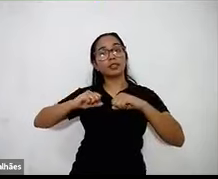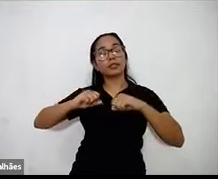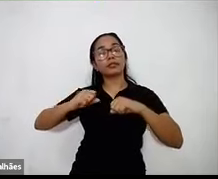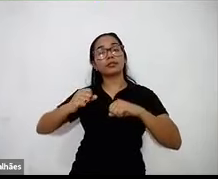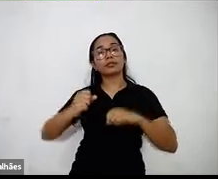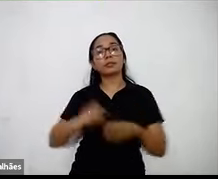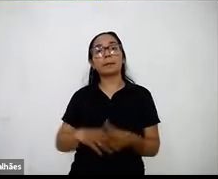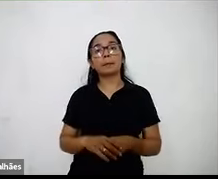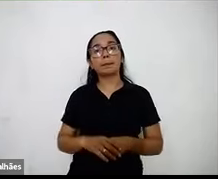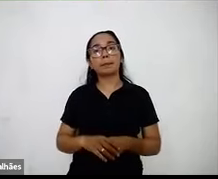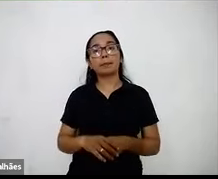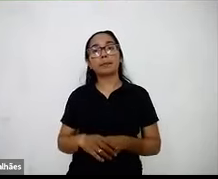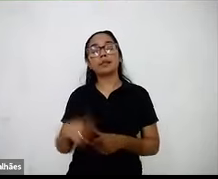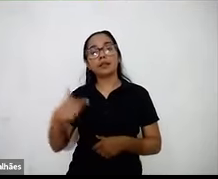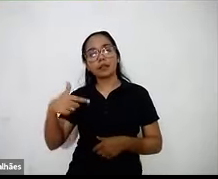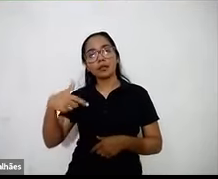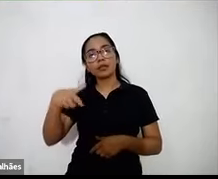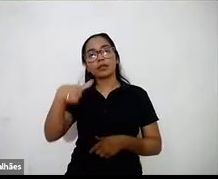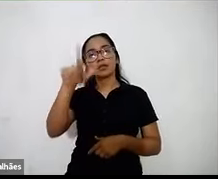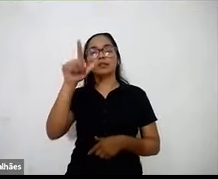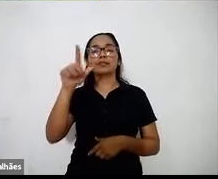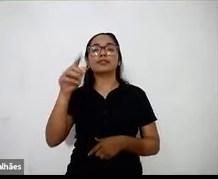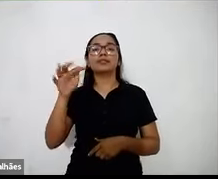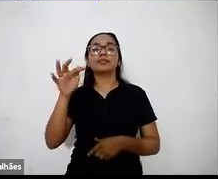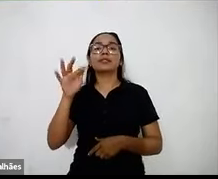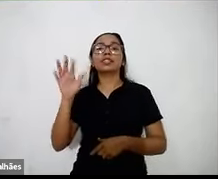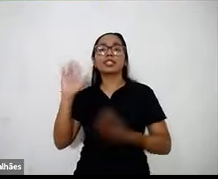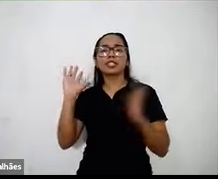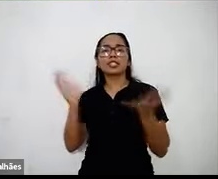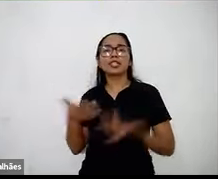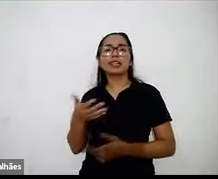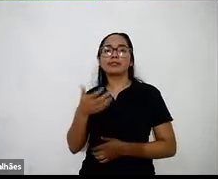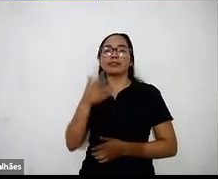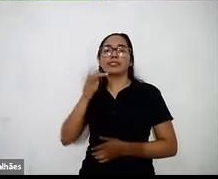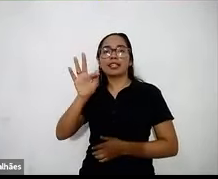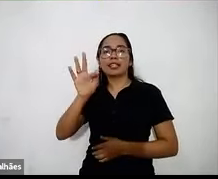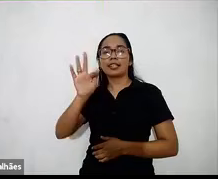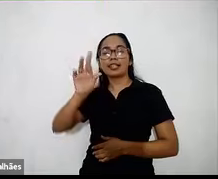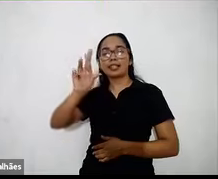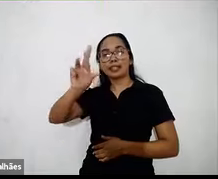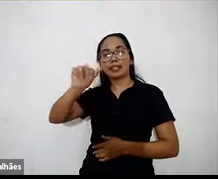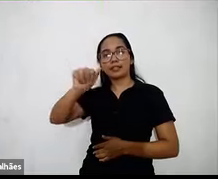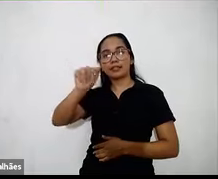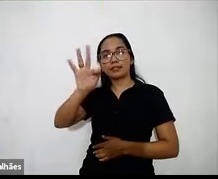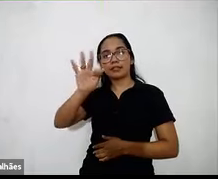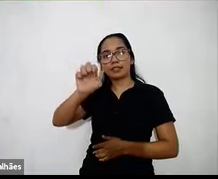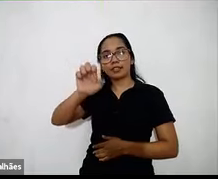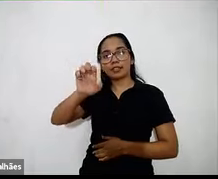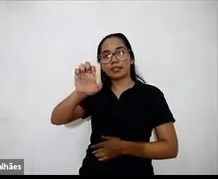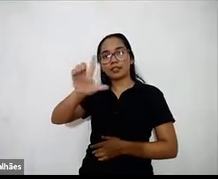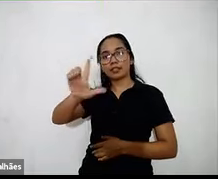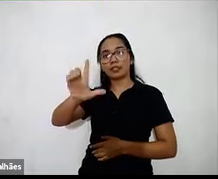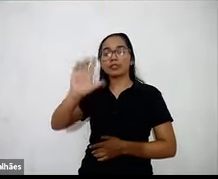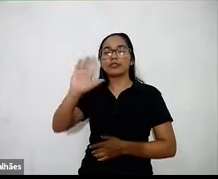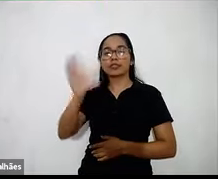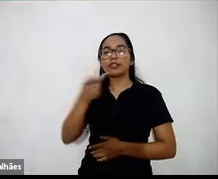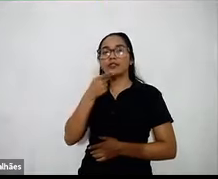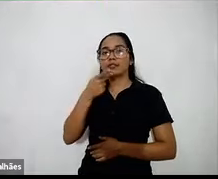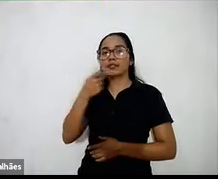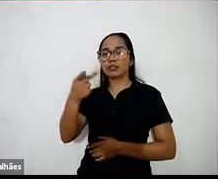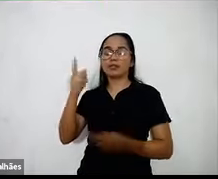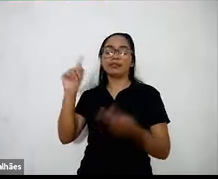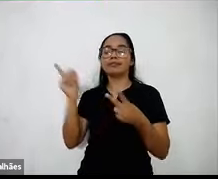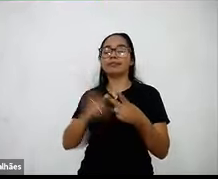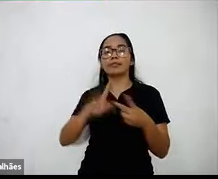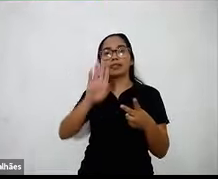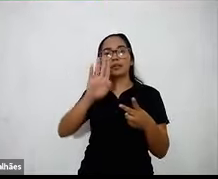já anunciou, ele deu o spoiler aí também. O Bob já se propôs também a escrever. A Bárbara fez algumas perguntas. A